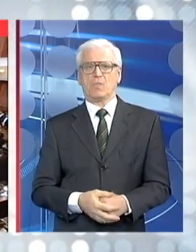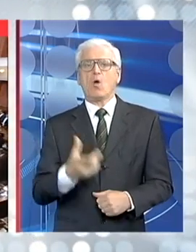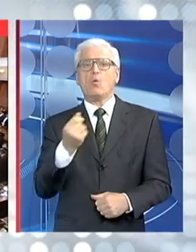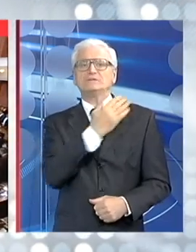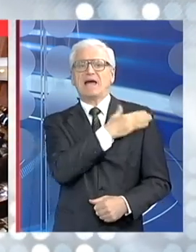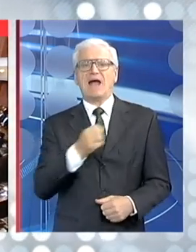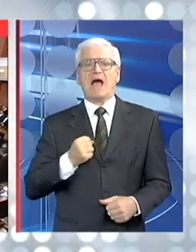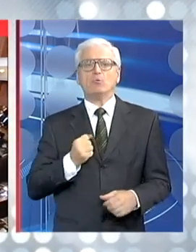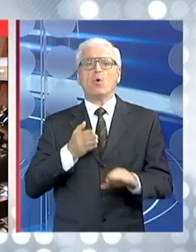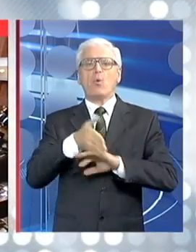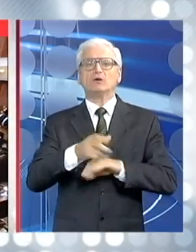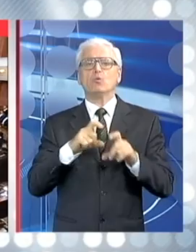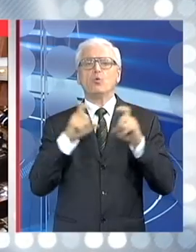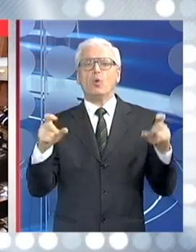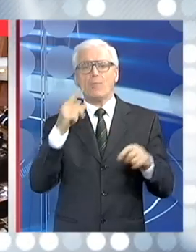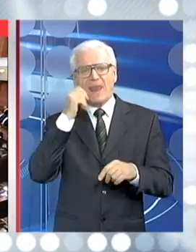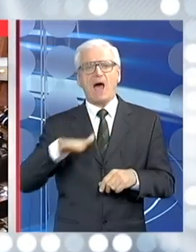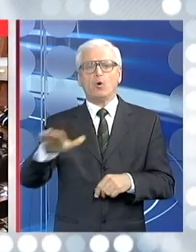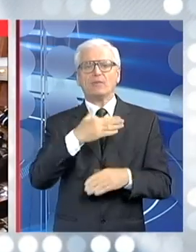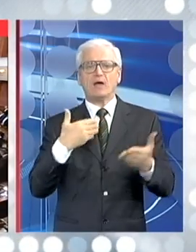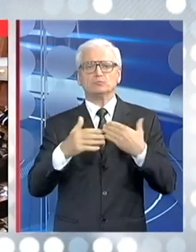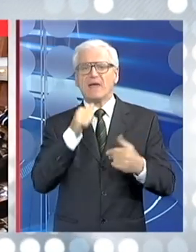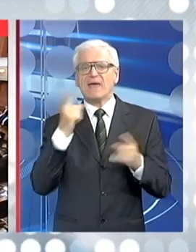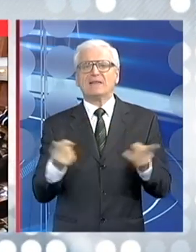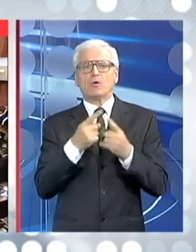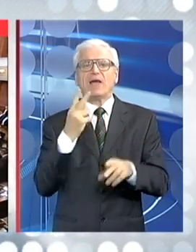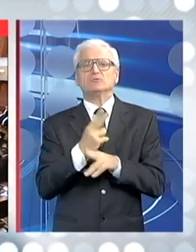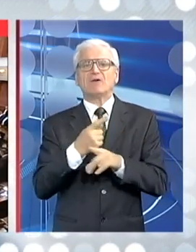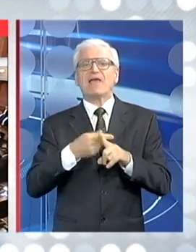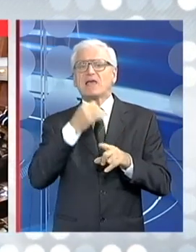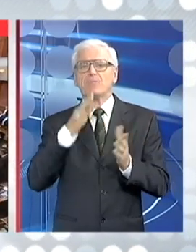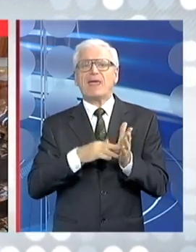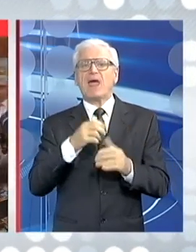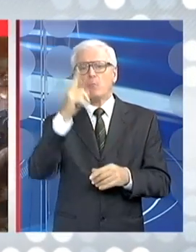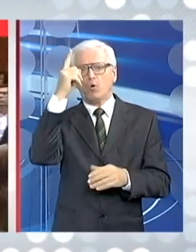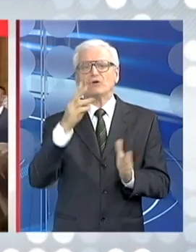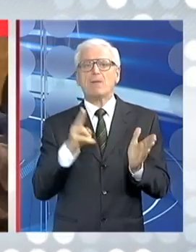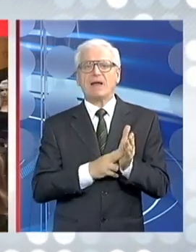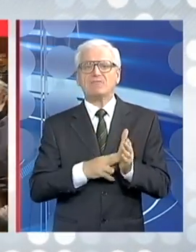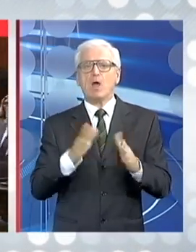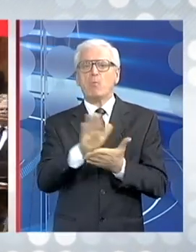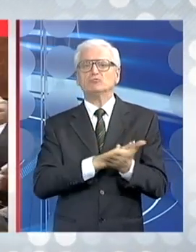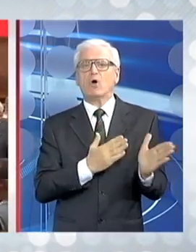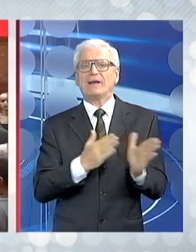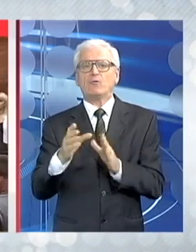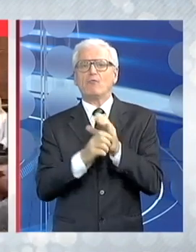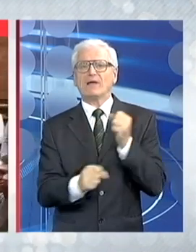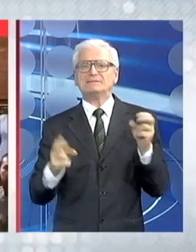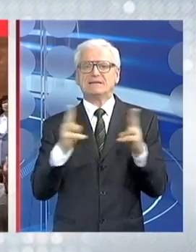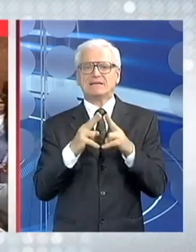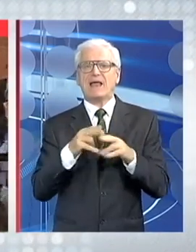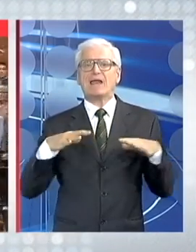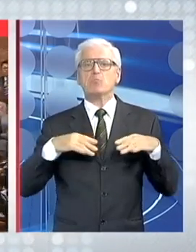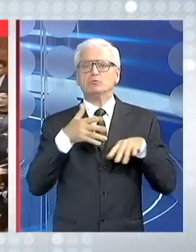Uz gardu na ulazu u Dom Narodne skupštine i intoniranje državne himne Bože pravde počelo je redovno jesenje zasedanje